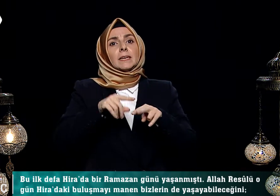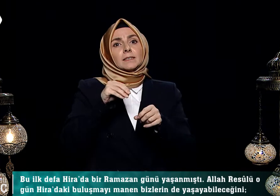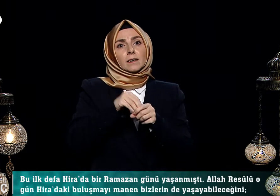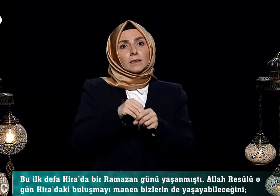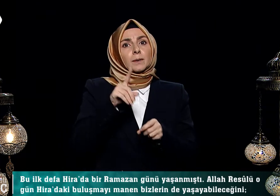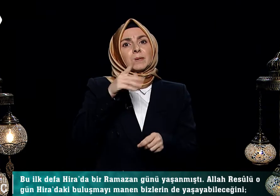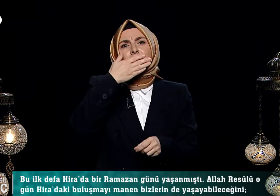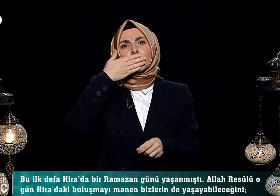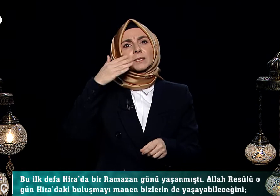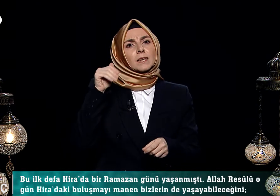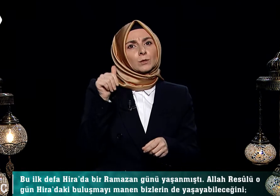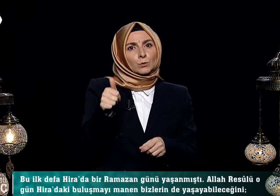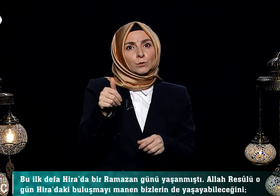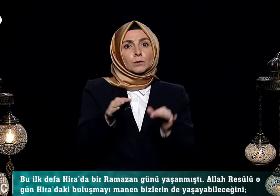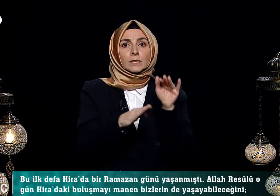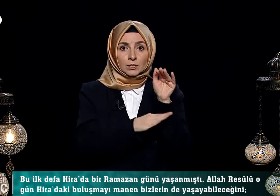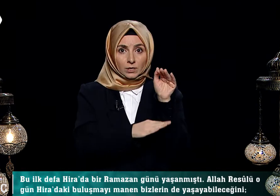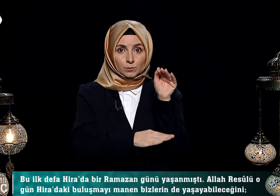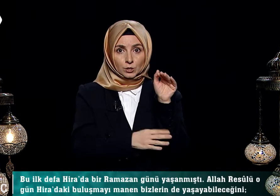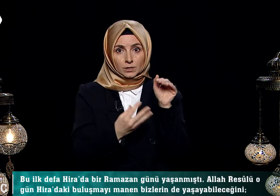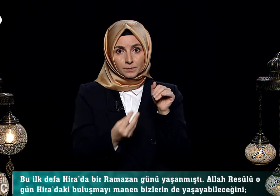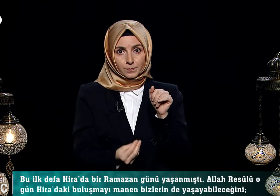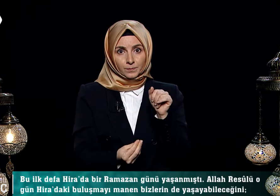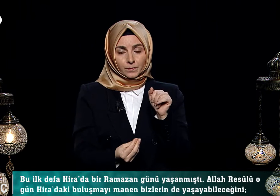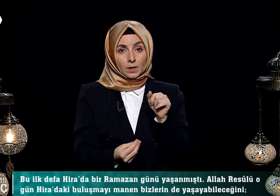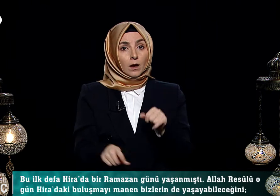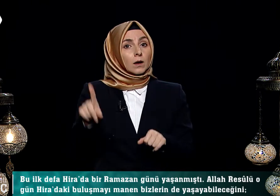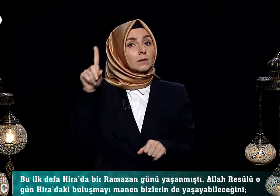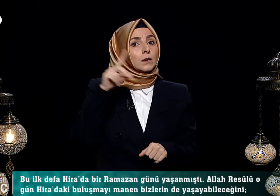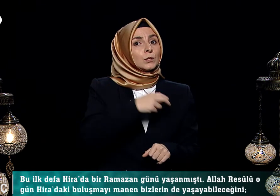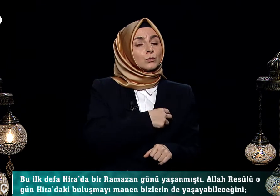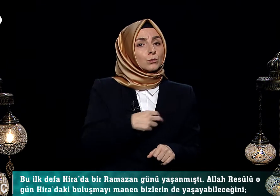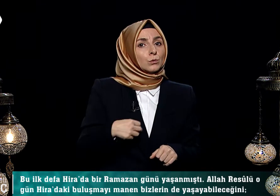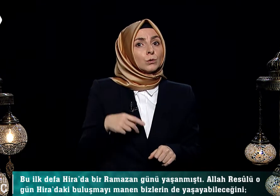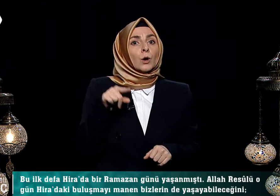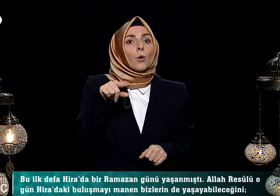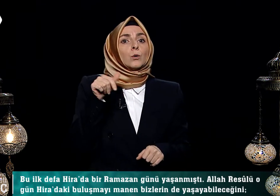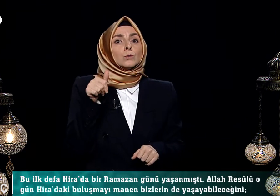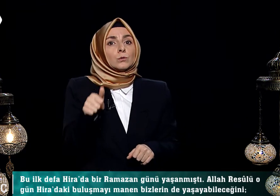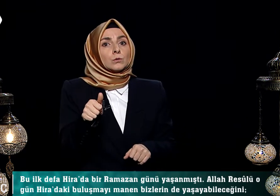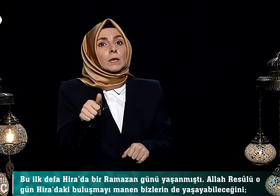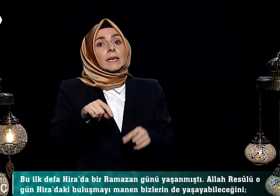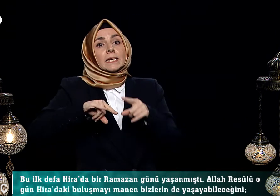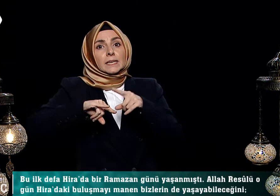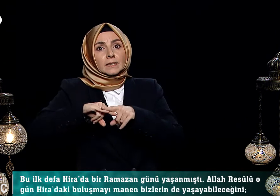Hira'da bir Ramazan günü yaşanmıştı. Allah Resulü o gün